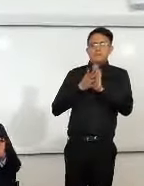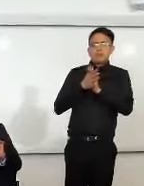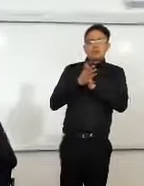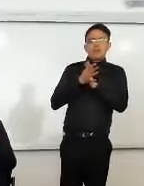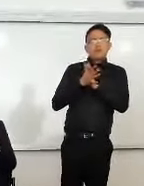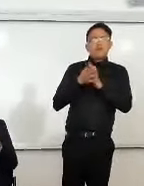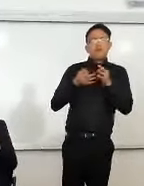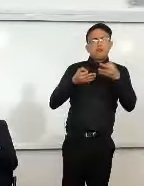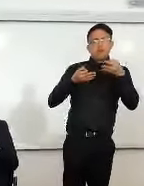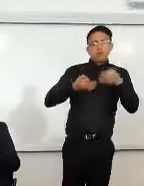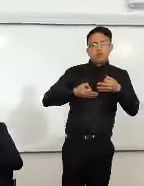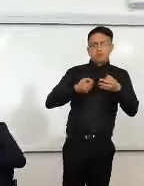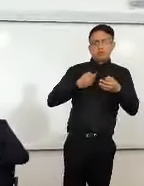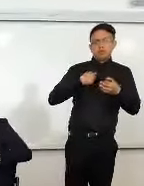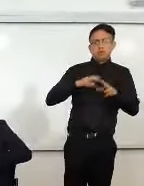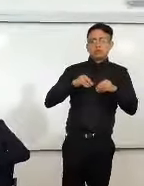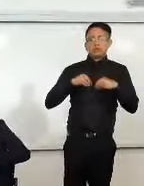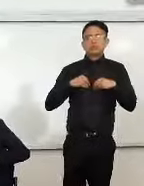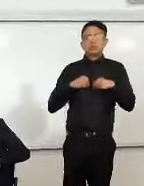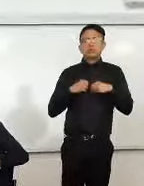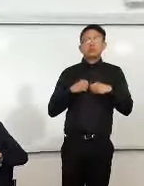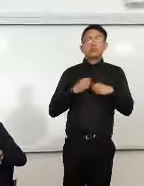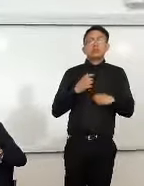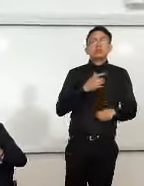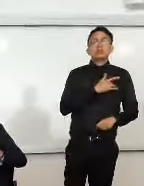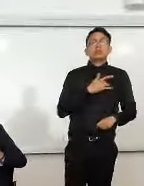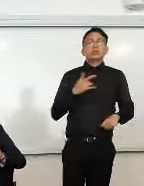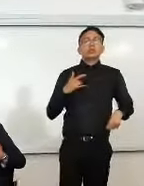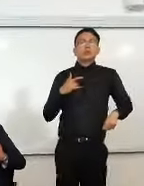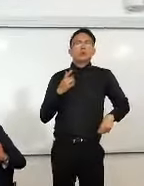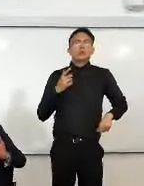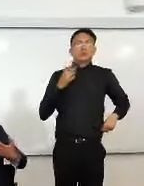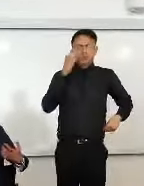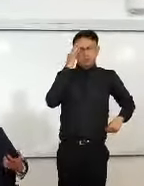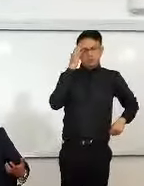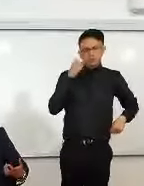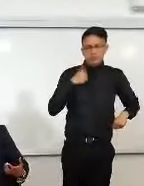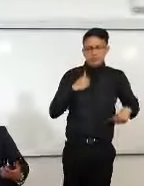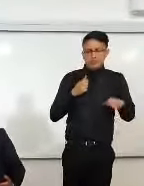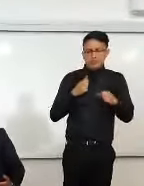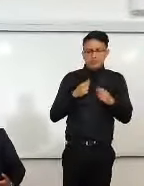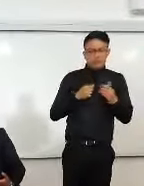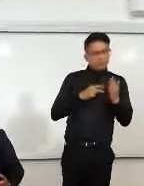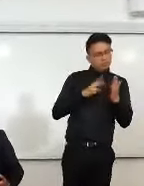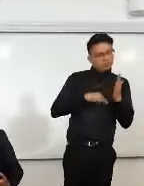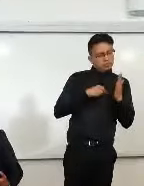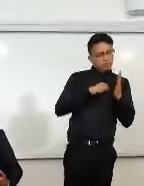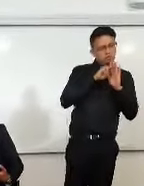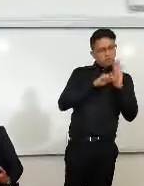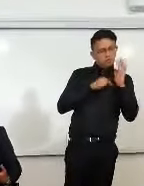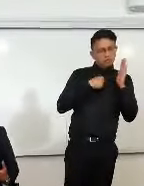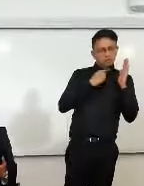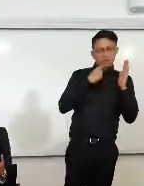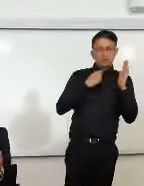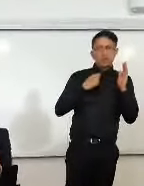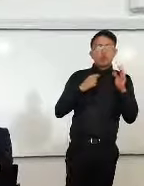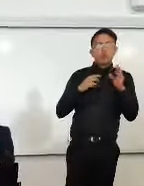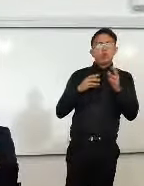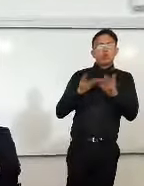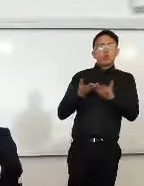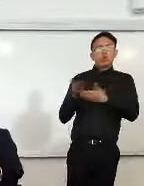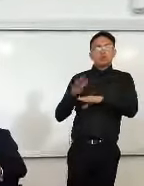salud hay un tema sobre consentimiento informado, como está regulado, pero cuando uno revisa la normativa sobre consentimiento informado, son todos